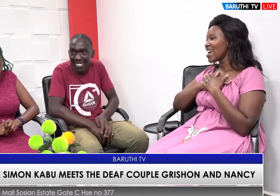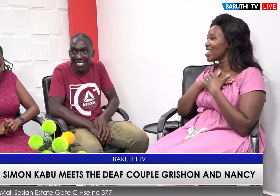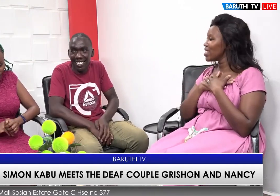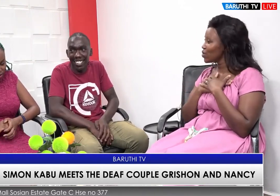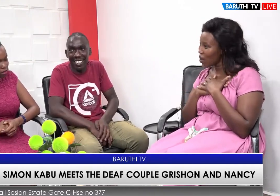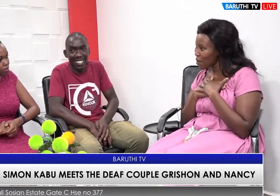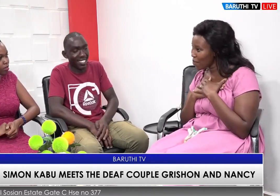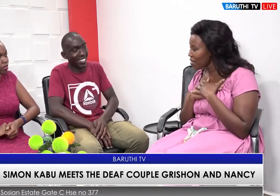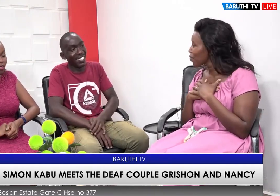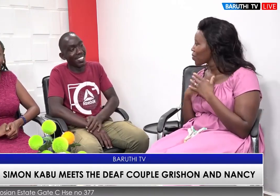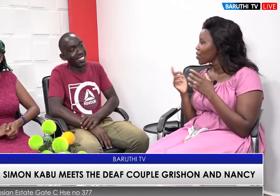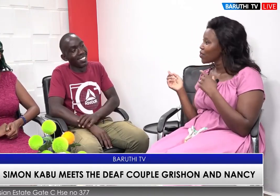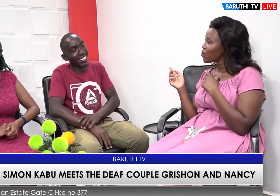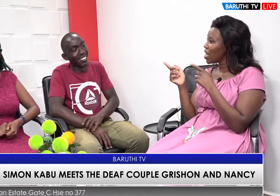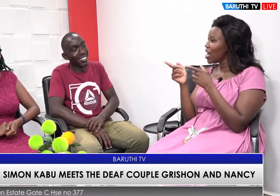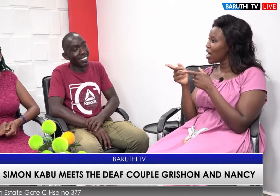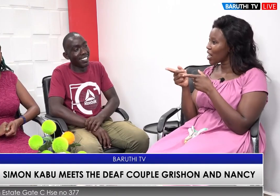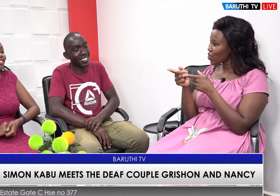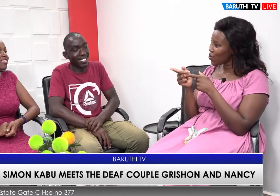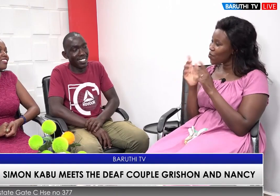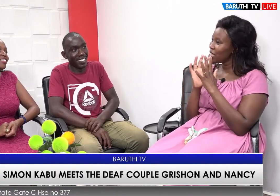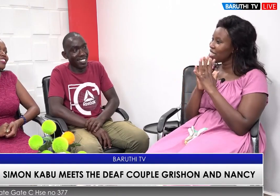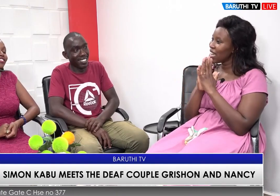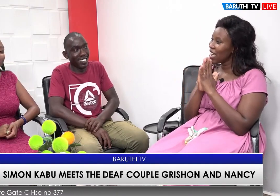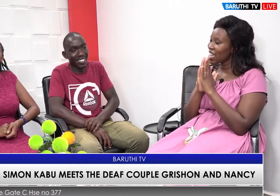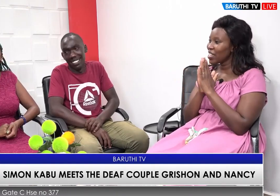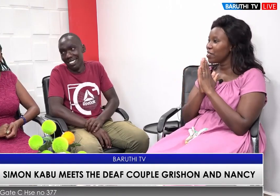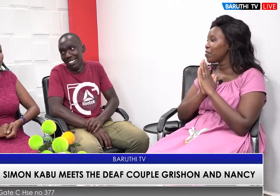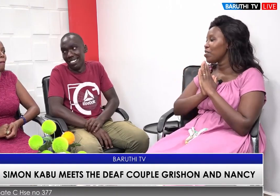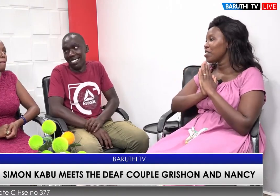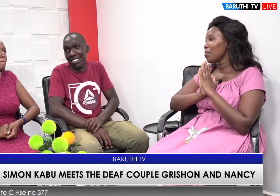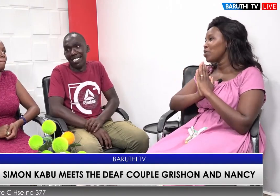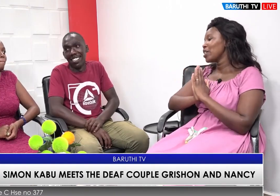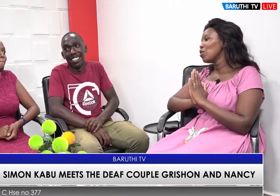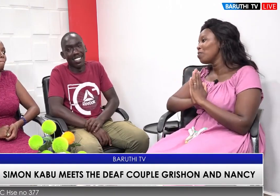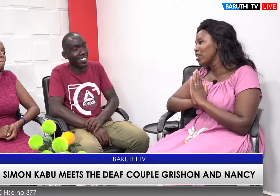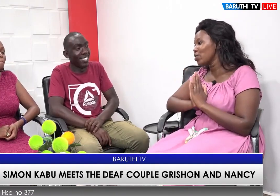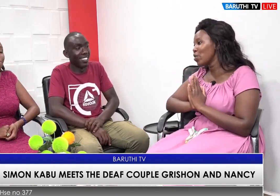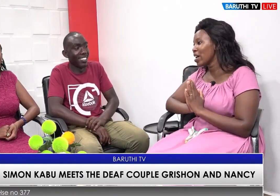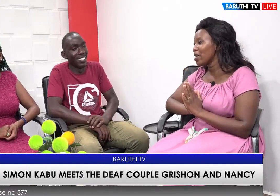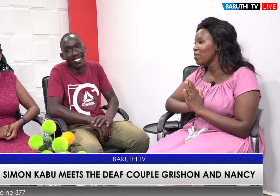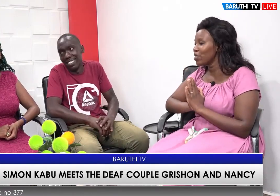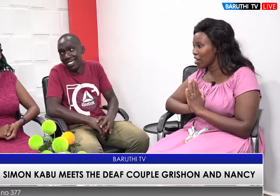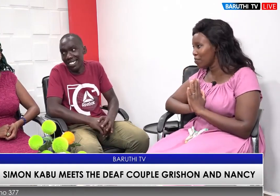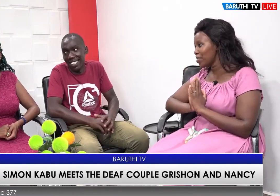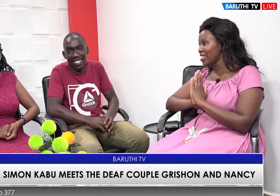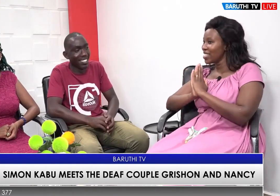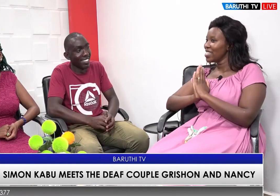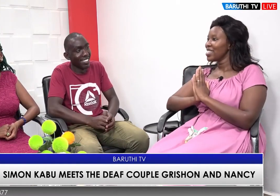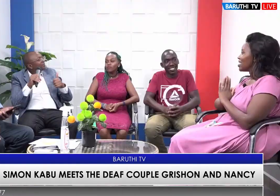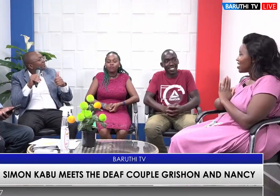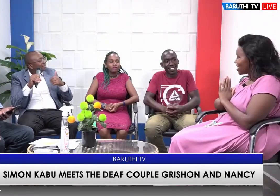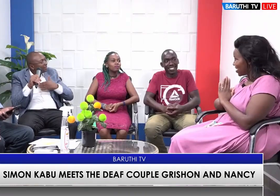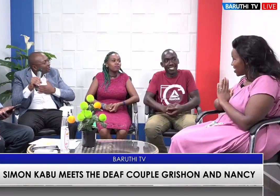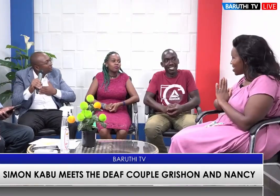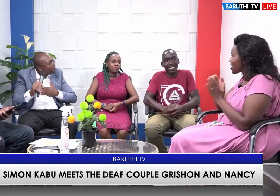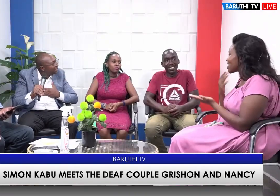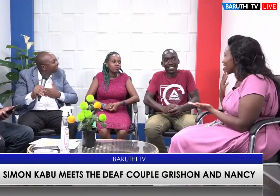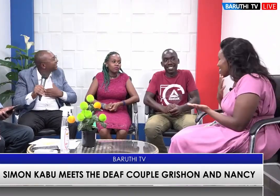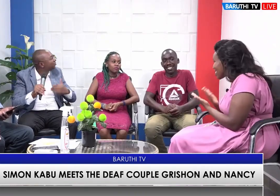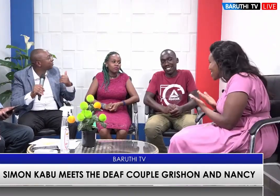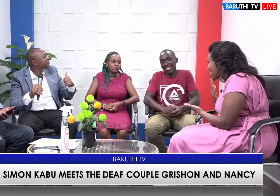All right. Thank you so much. So hope kama sina, do you have anything else maybe ya mwisho kabisa kumalizia? Thank